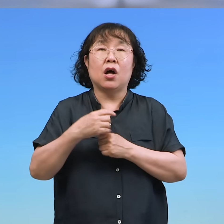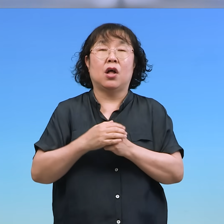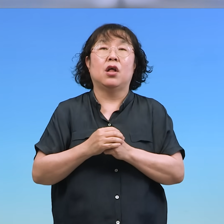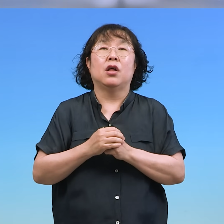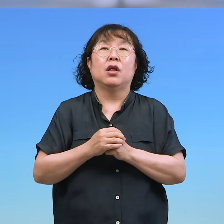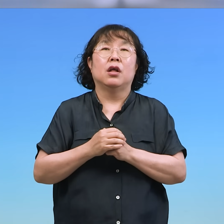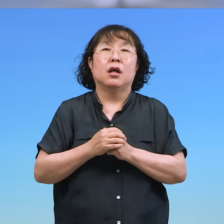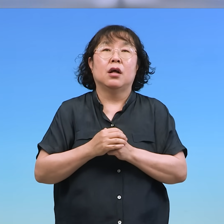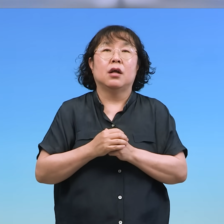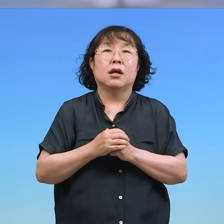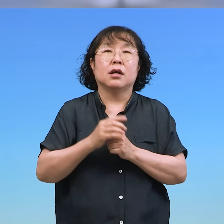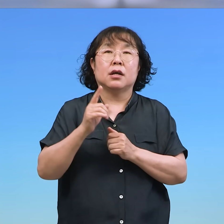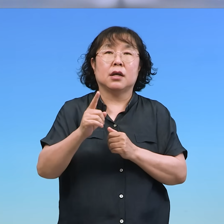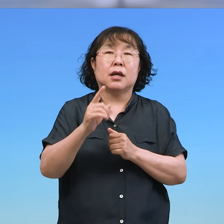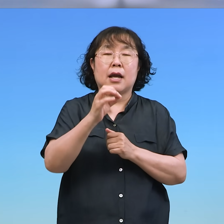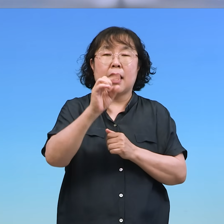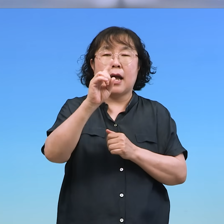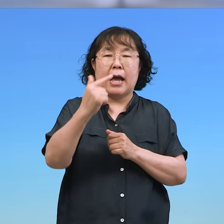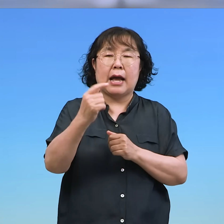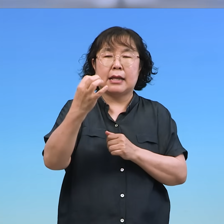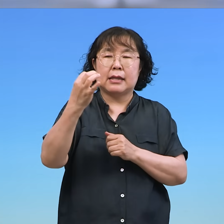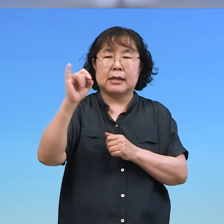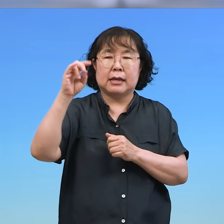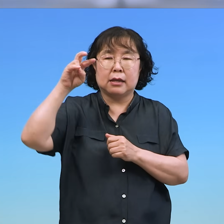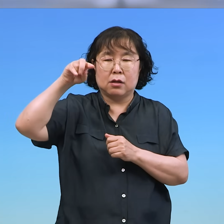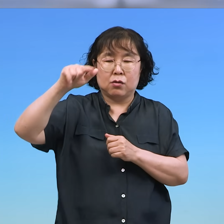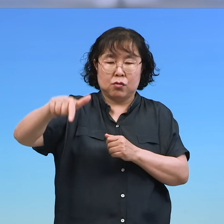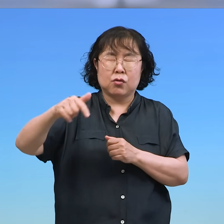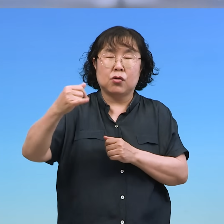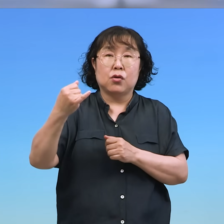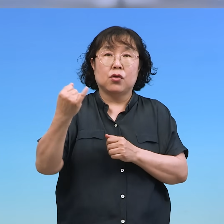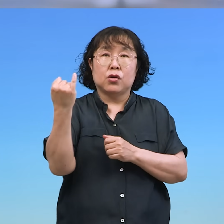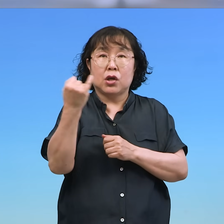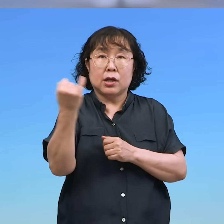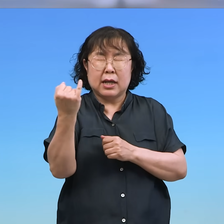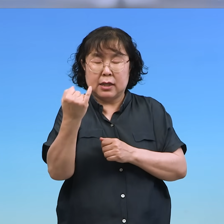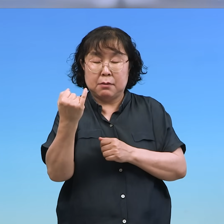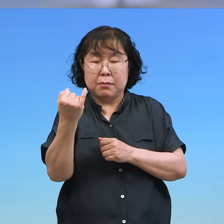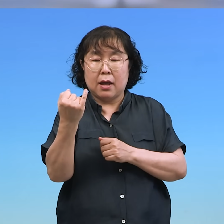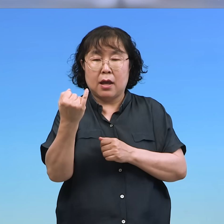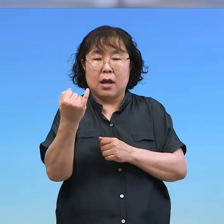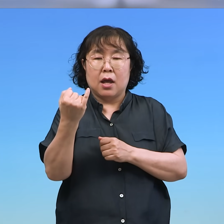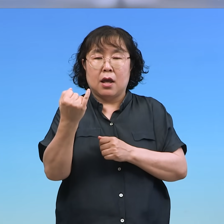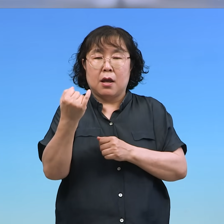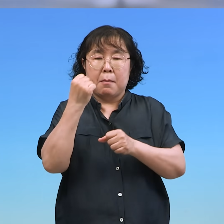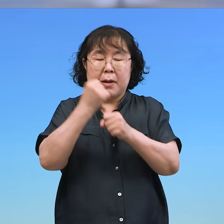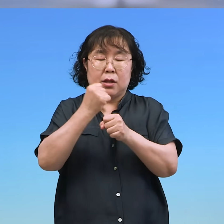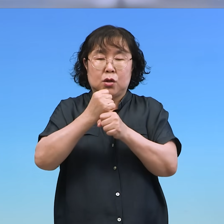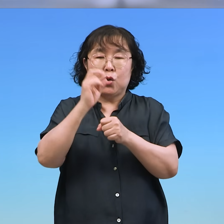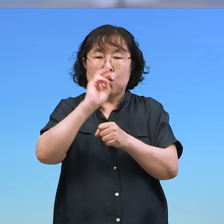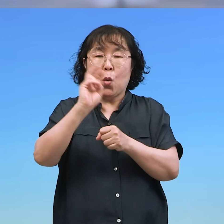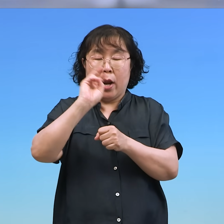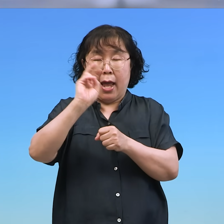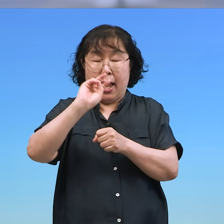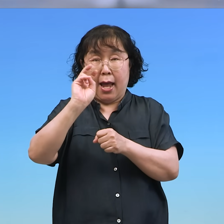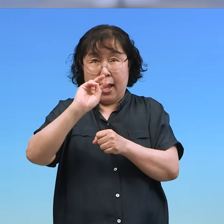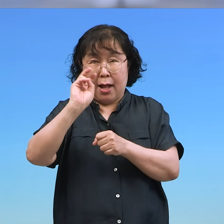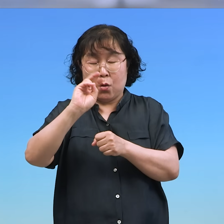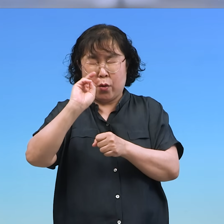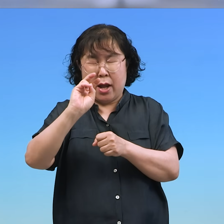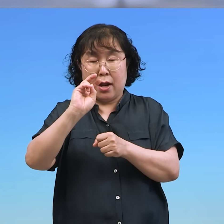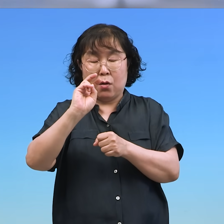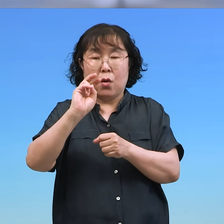순교자라고 그런 칭송을 듣던 이분의 비결이 그분이 만든 노래말에 다 녹아있기 때문에 오늘